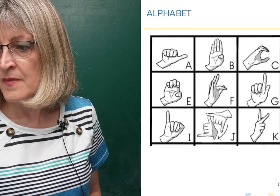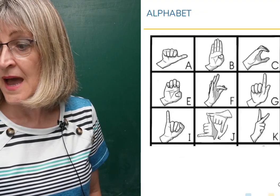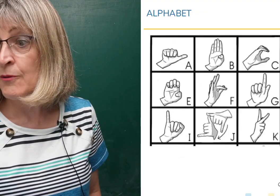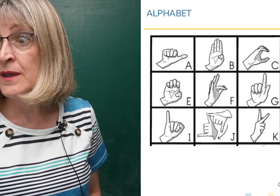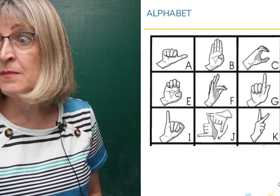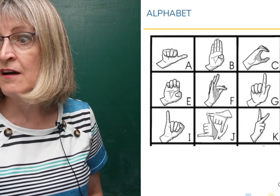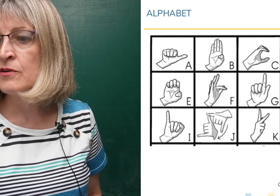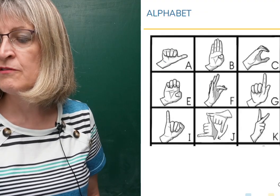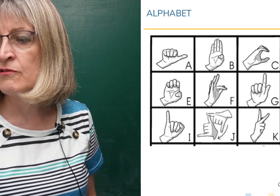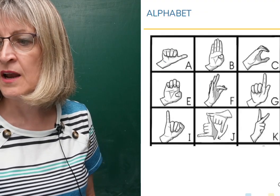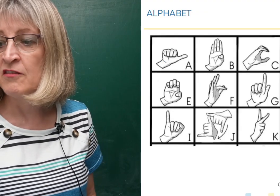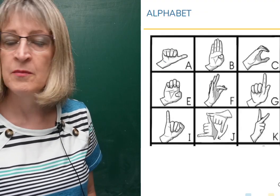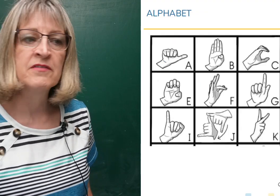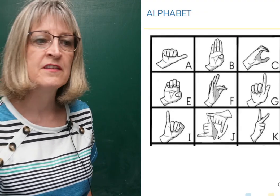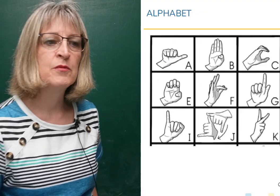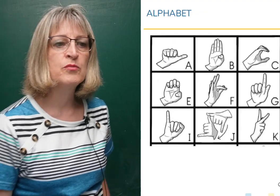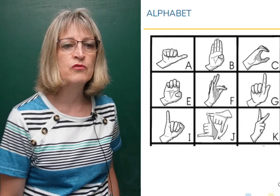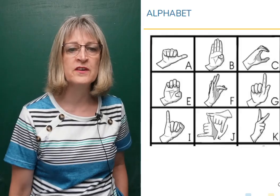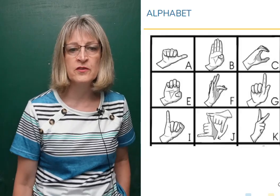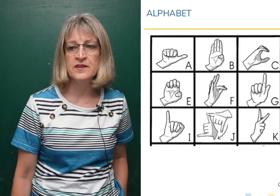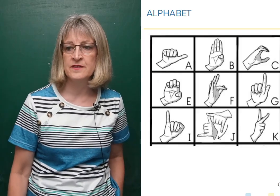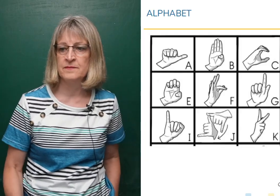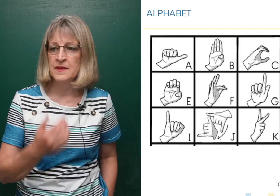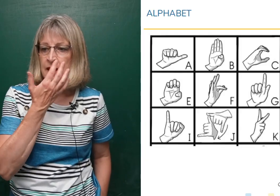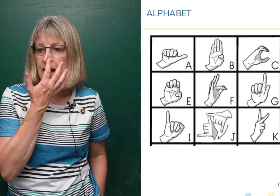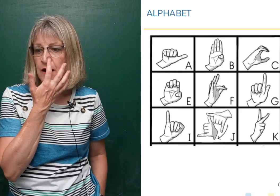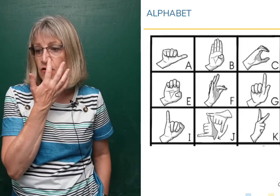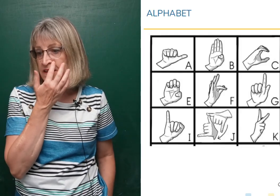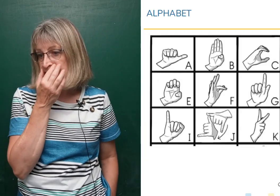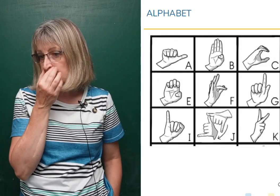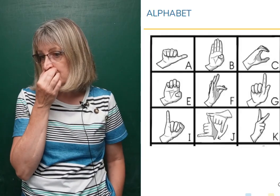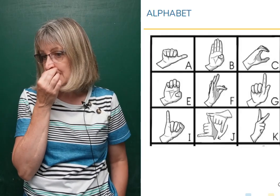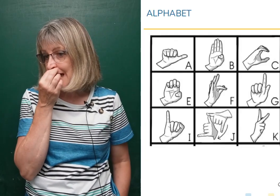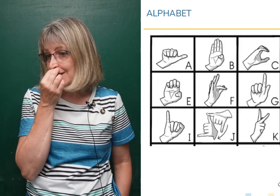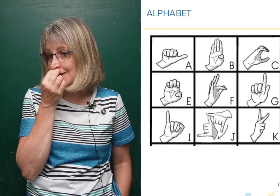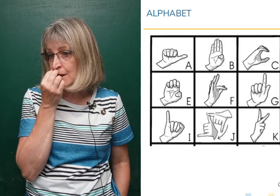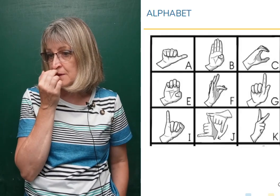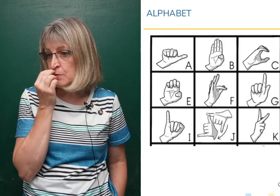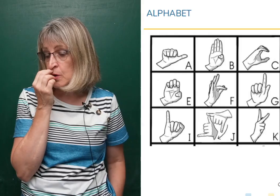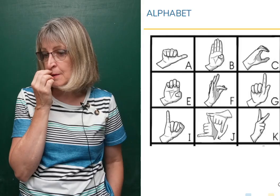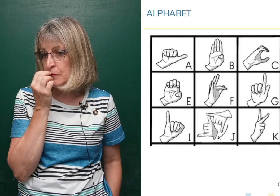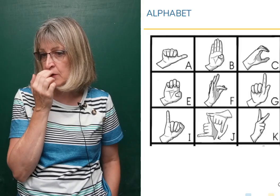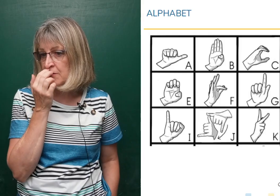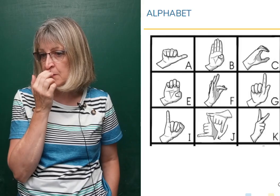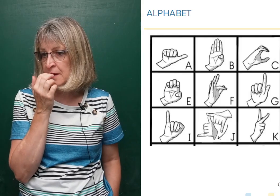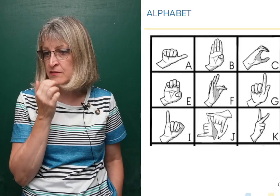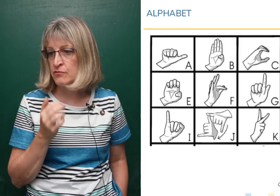Ah oui, mais avant, il faut voir l'alphabet, effectivement, pour vous présenter. Alors, on va essayer de passer assez rapidement quand même sur l'alphabet, si on veut avoir le